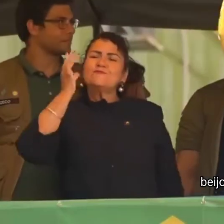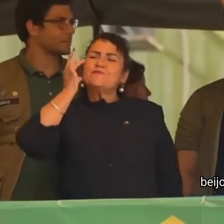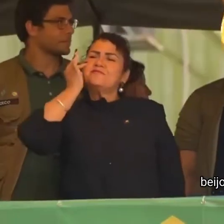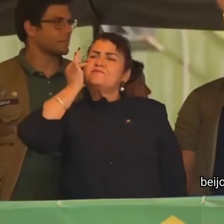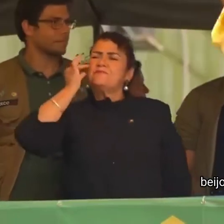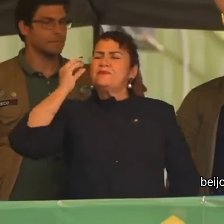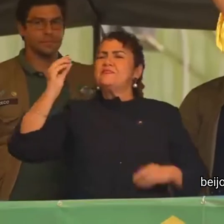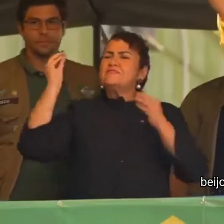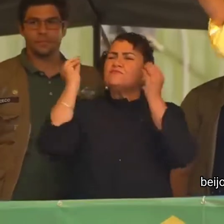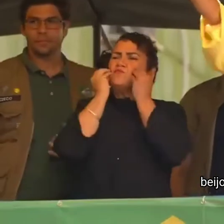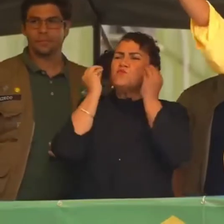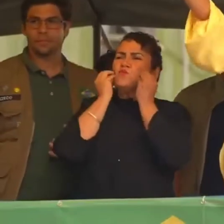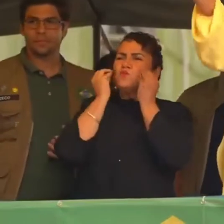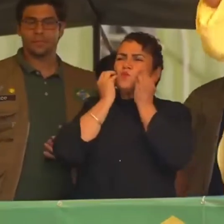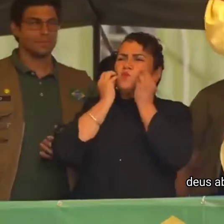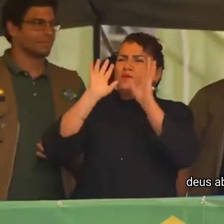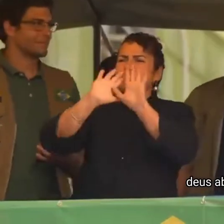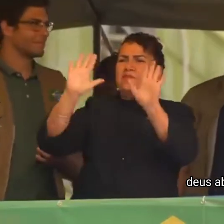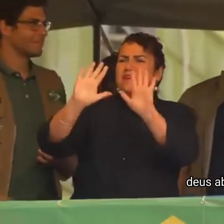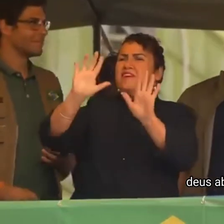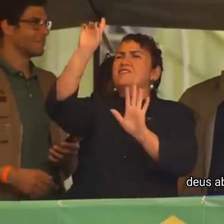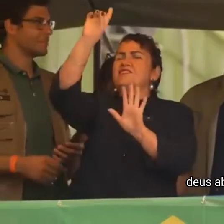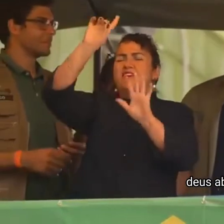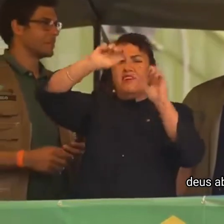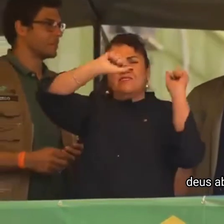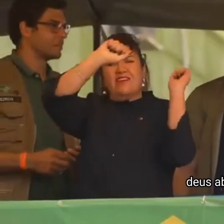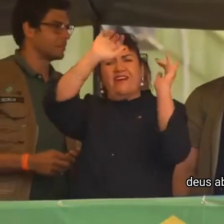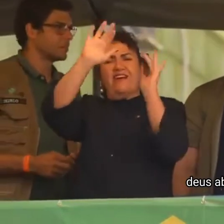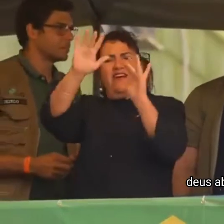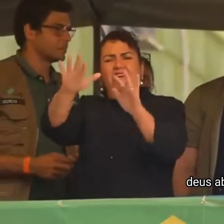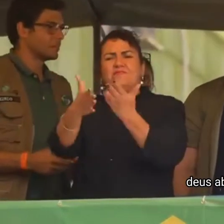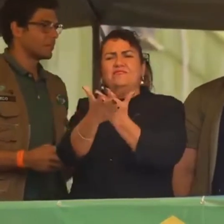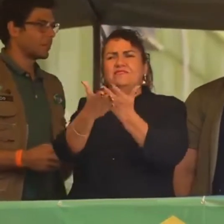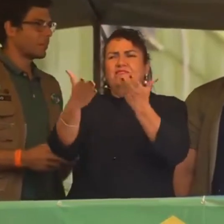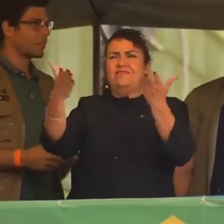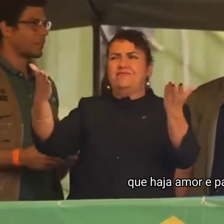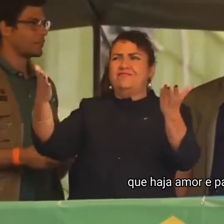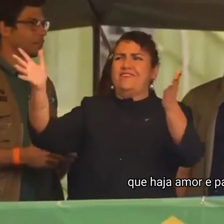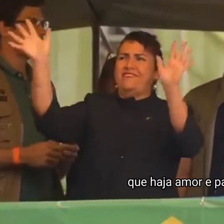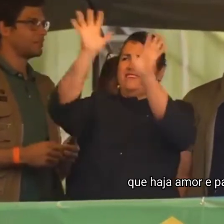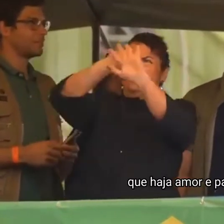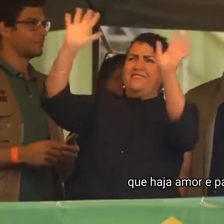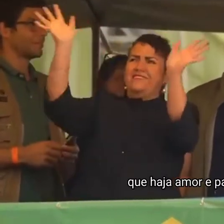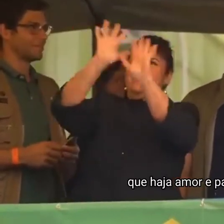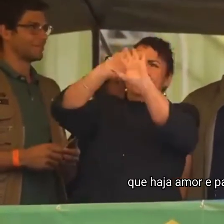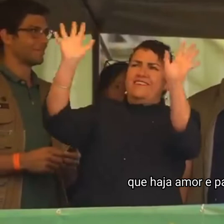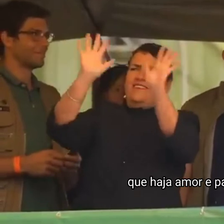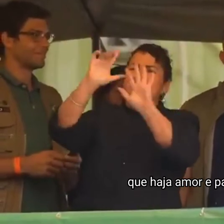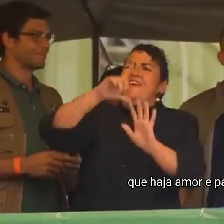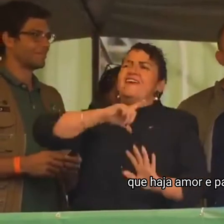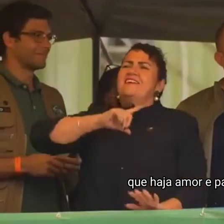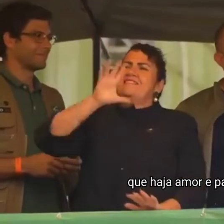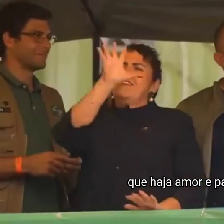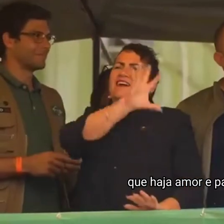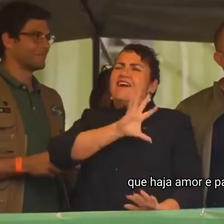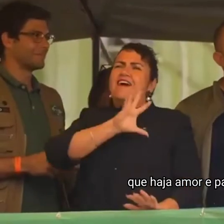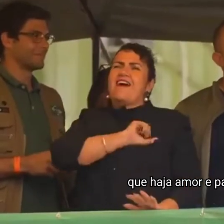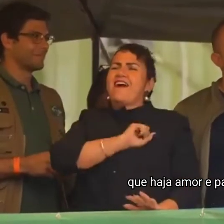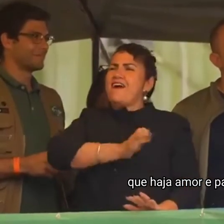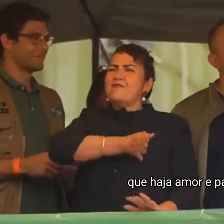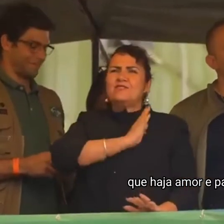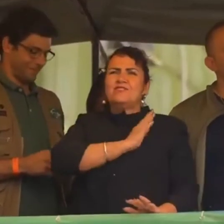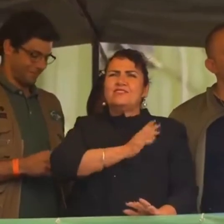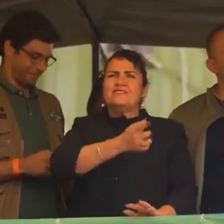Beijo. Deus abençoe vocês. Deus abençoe vocês aí de cima. Que haja amor e paz no coração de cada